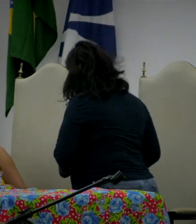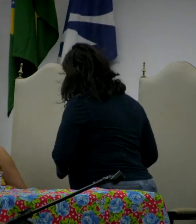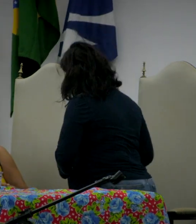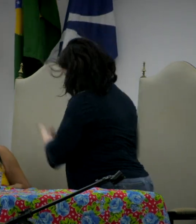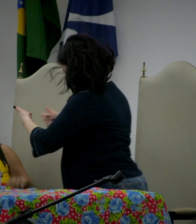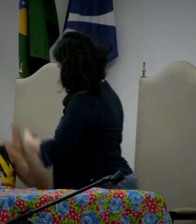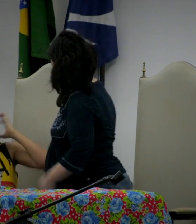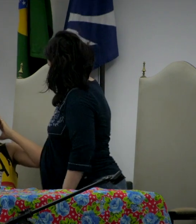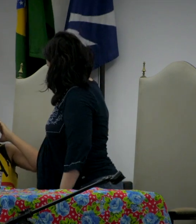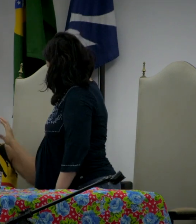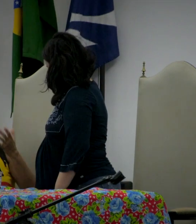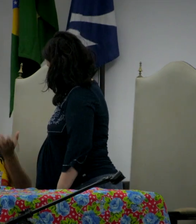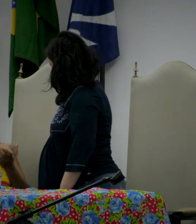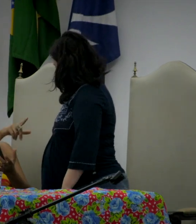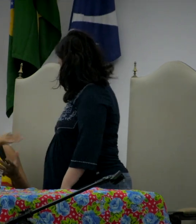as políticas linguísticas.